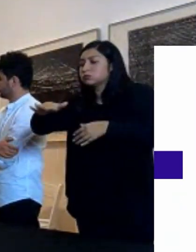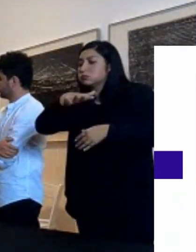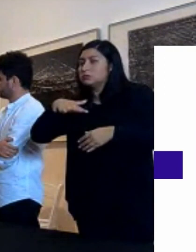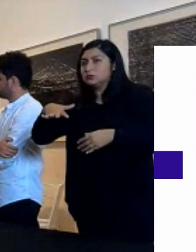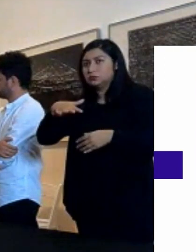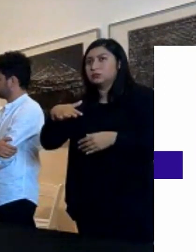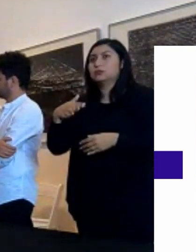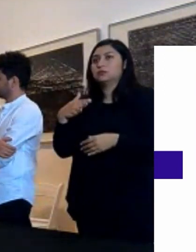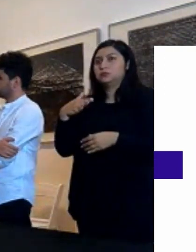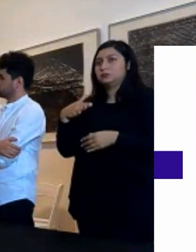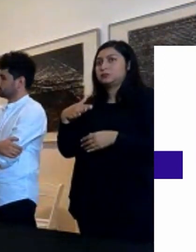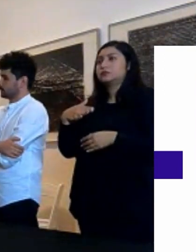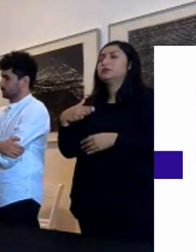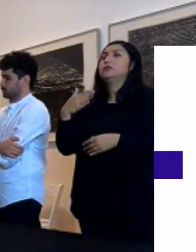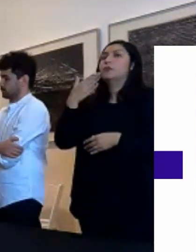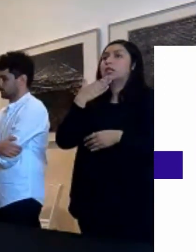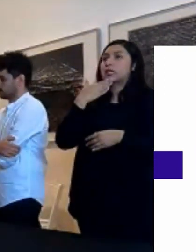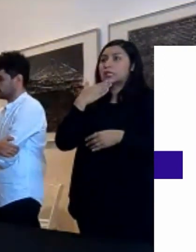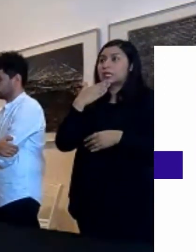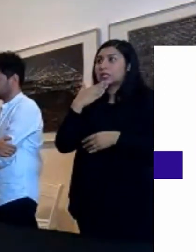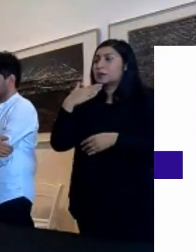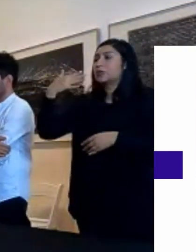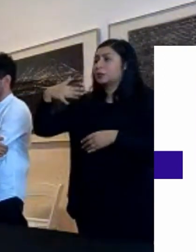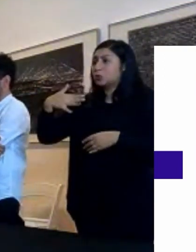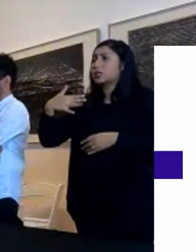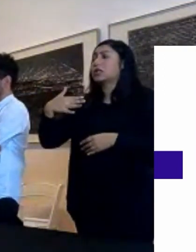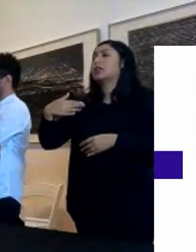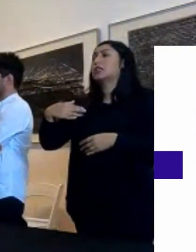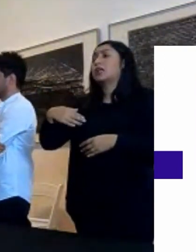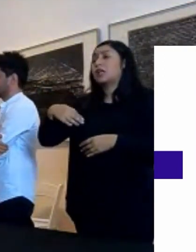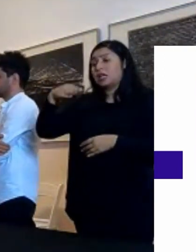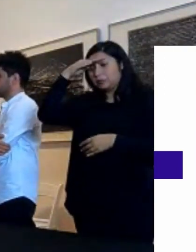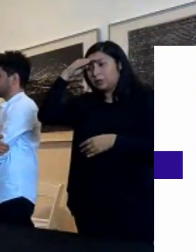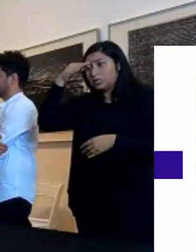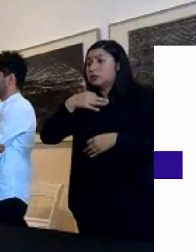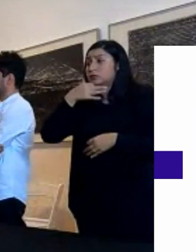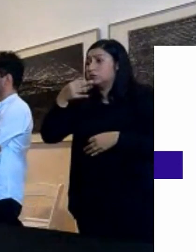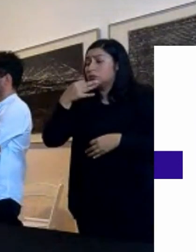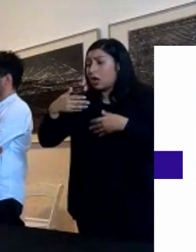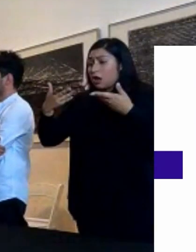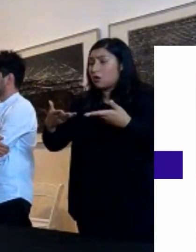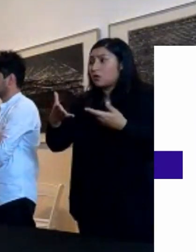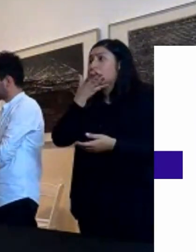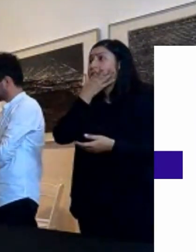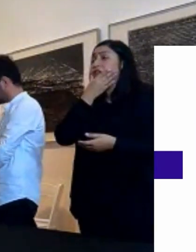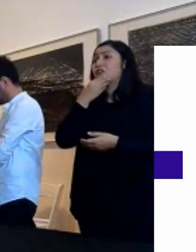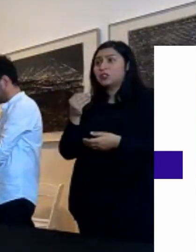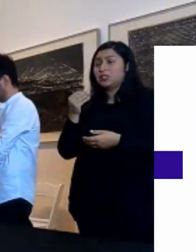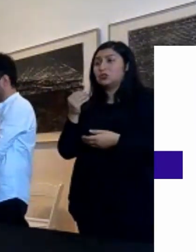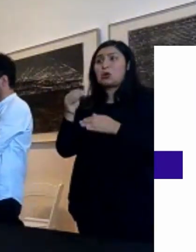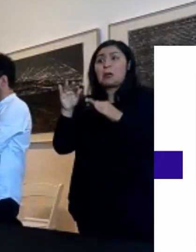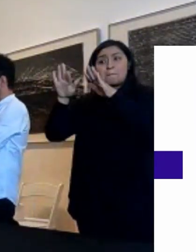simbólico en la mayoría de las experiencias que he comentado ahora acá. Es muy bonito como escuchar cómo estamos más o menos en la